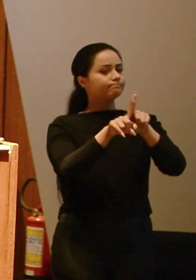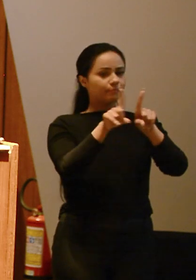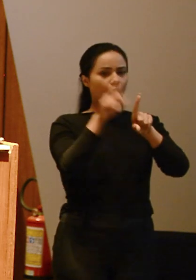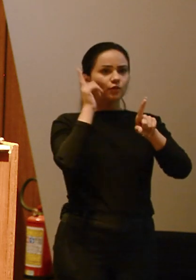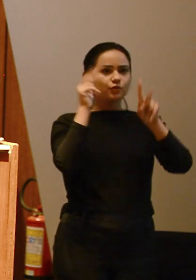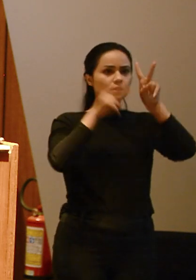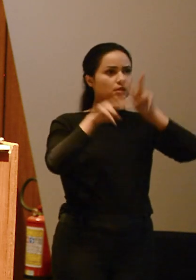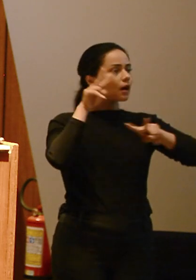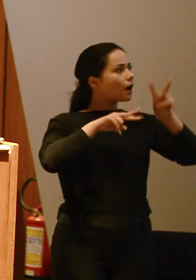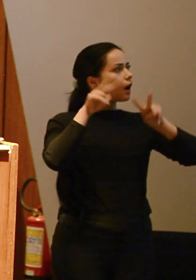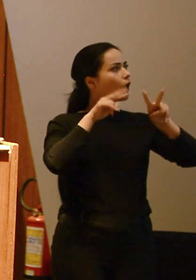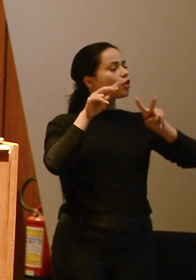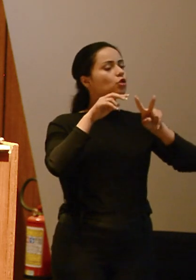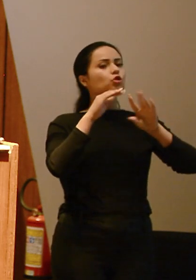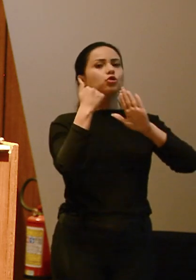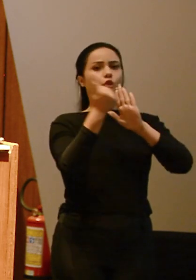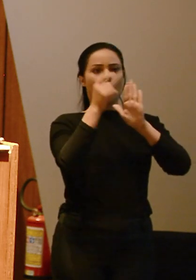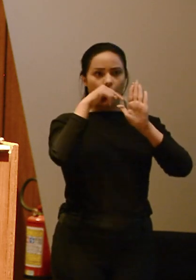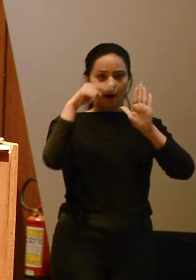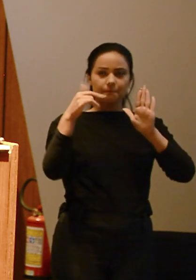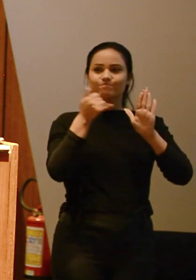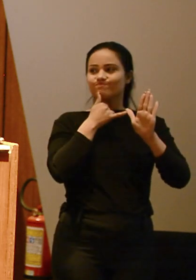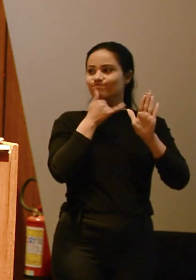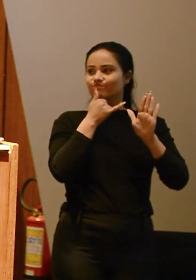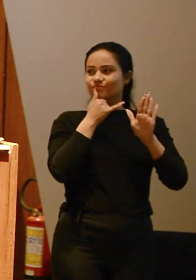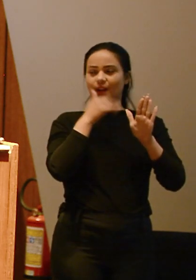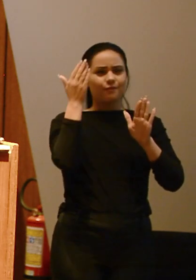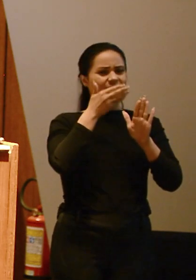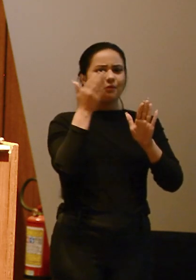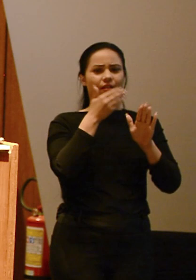consegue visualizar todas as ondas, tá? Infelizmente não vai dar para